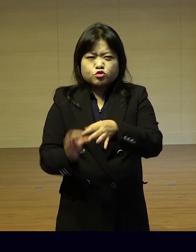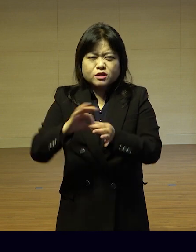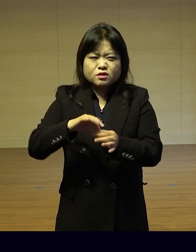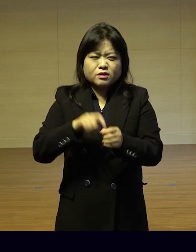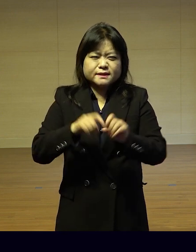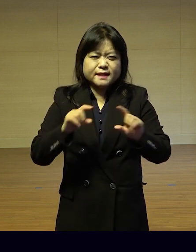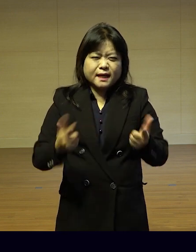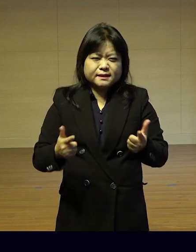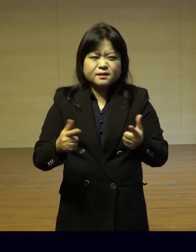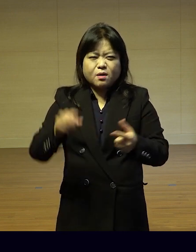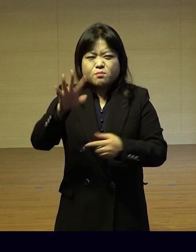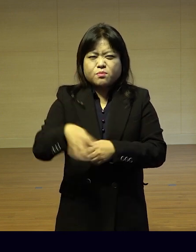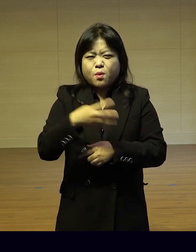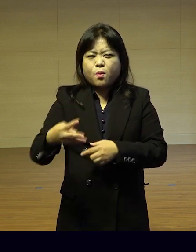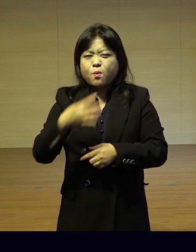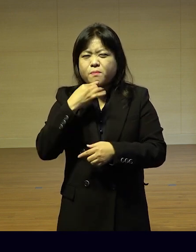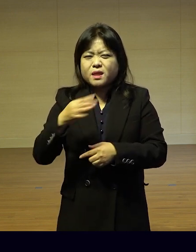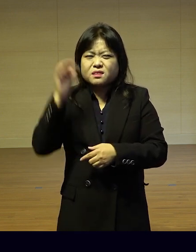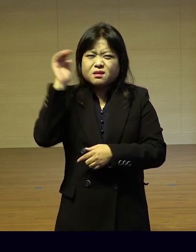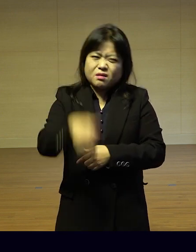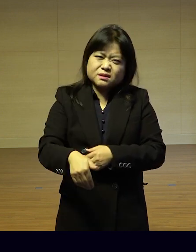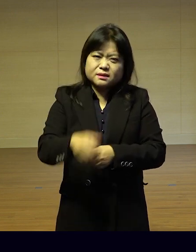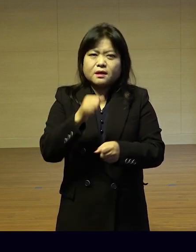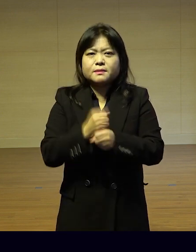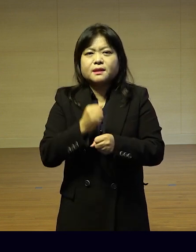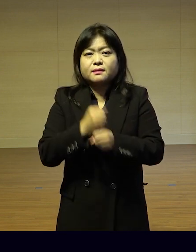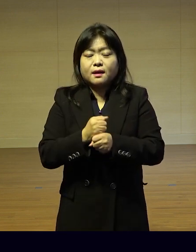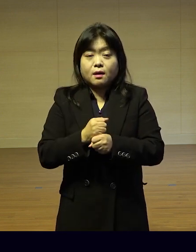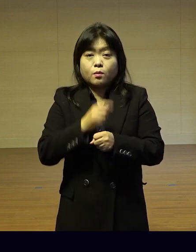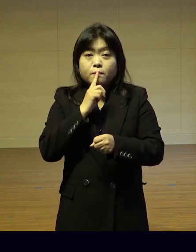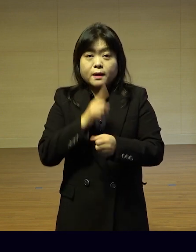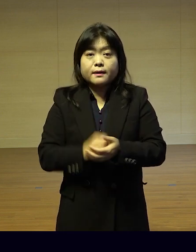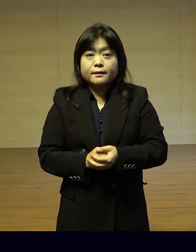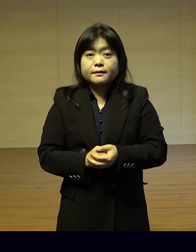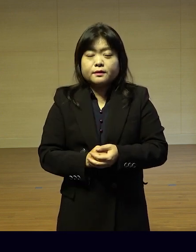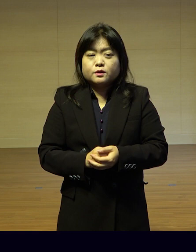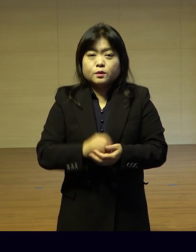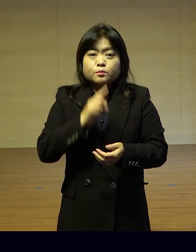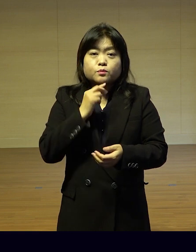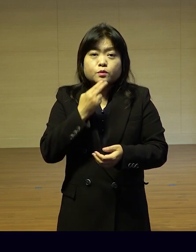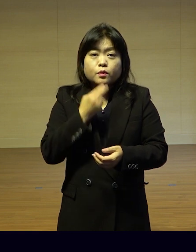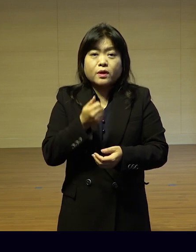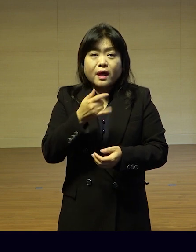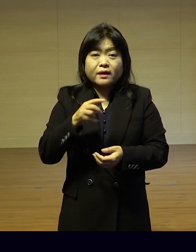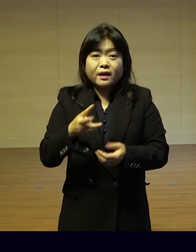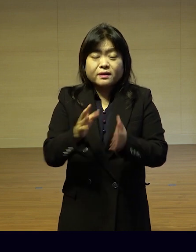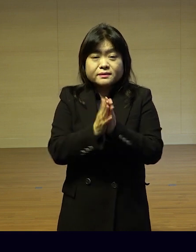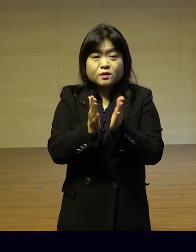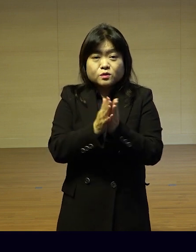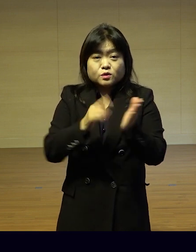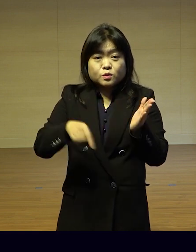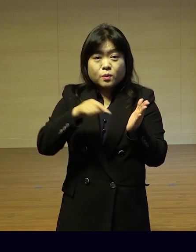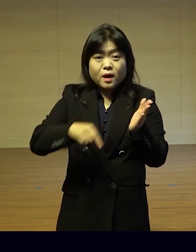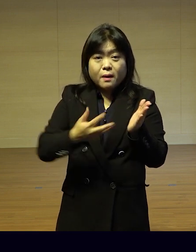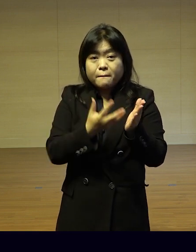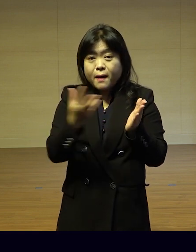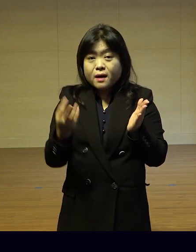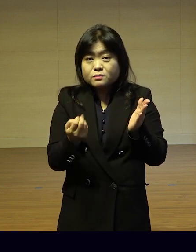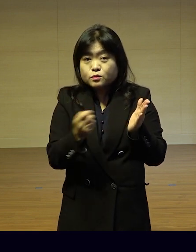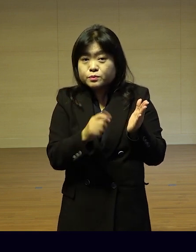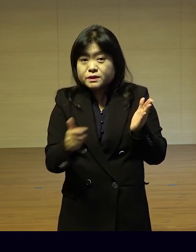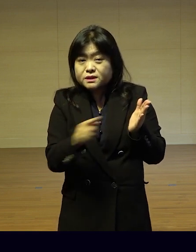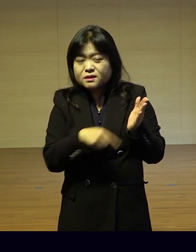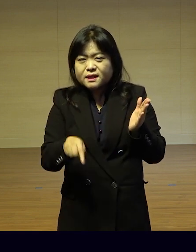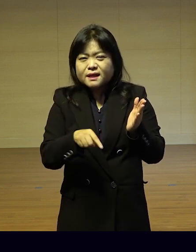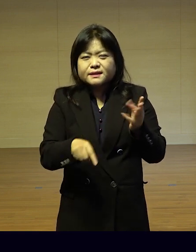않은 일람표로 전락시키게 된다는 것입니다. 물론 해겔 저술 속의 많은 부분들이